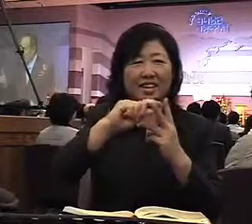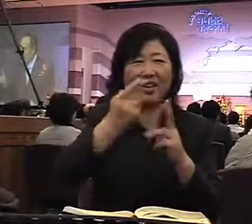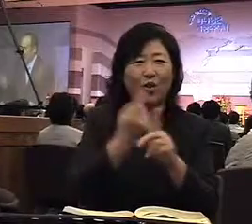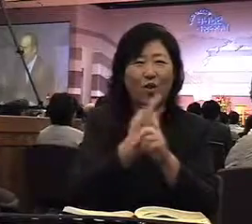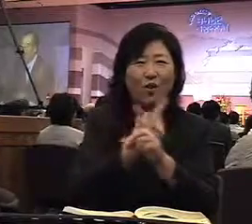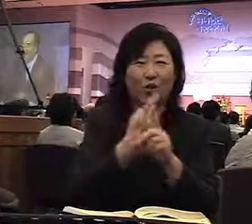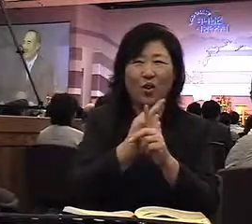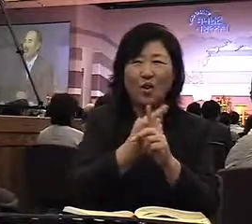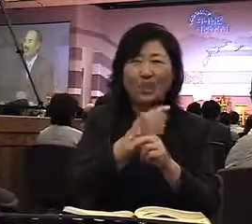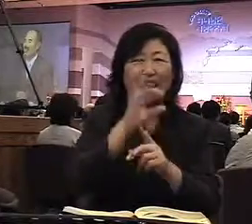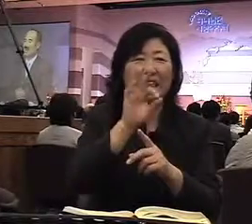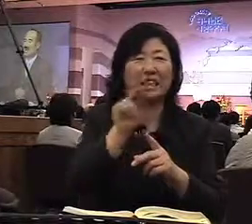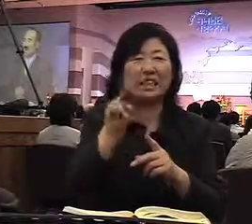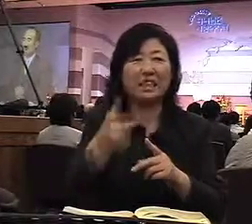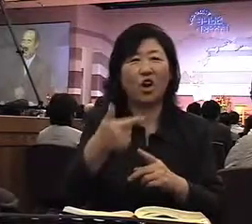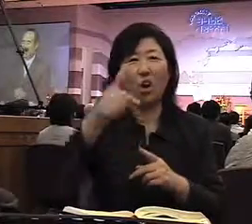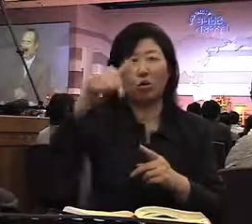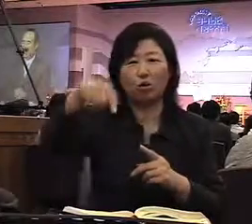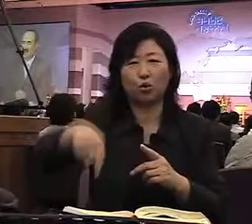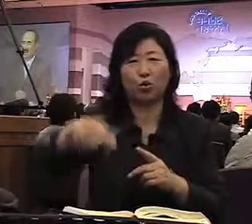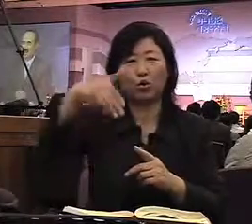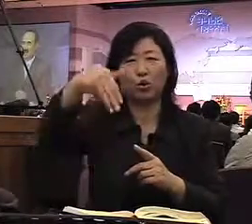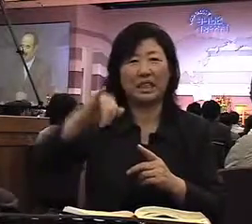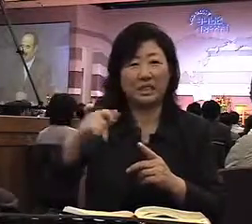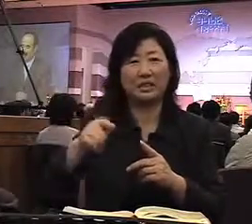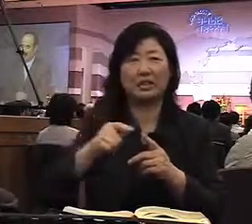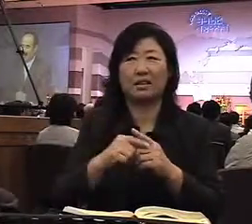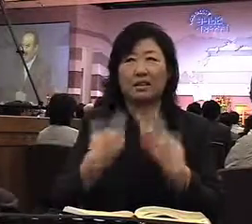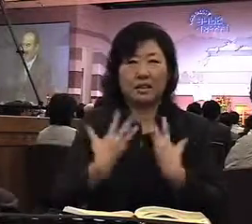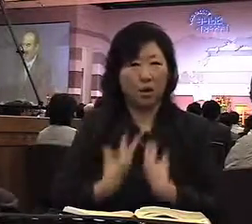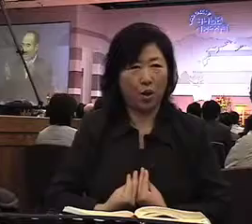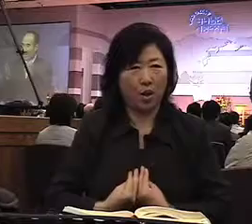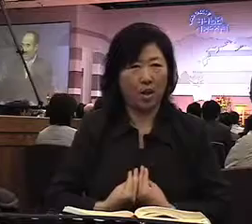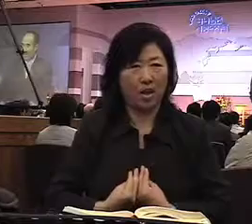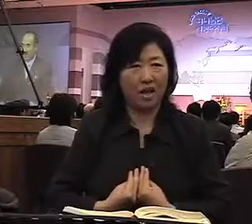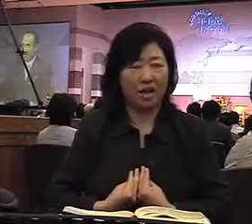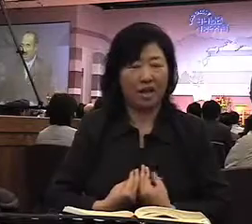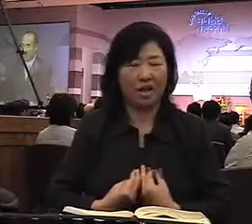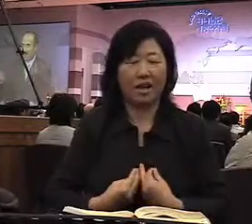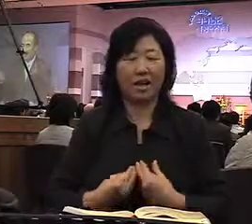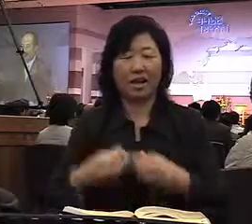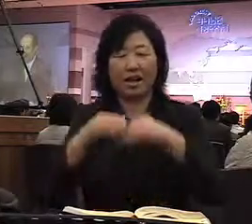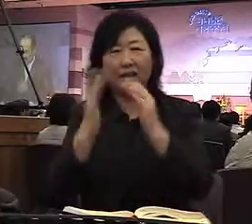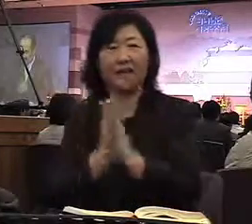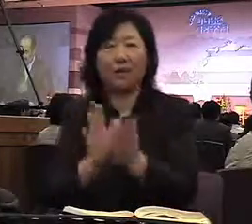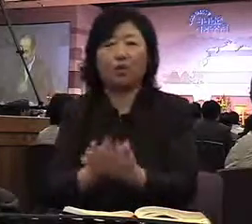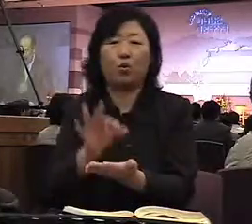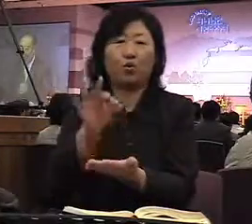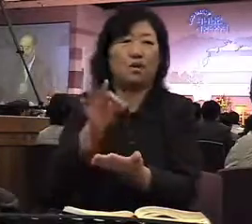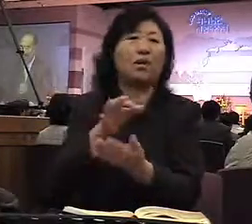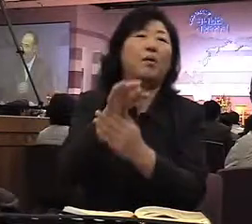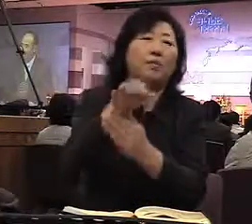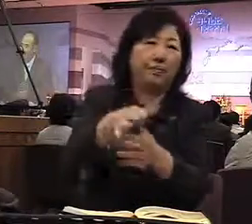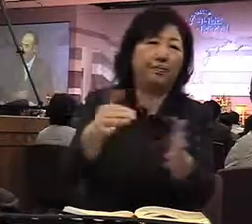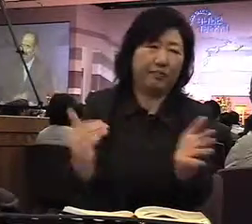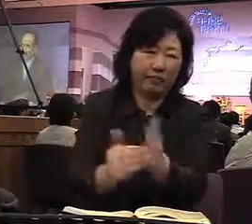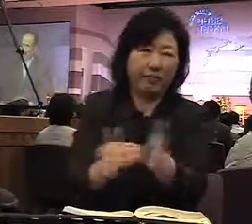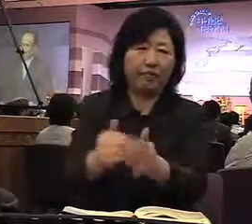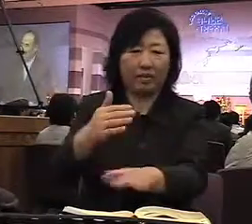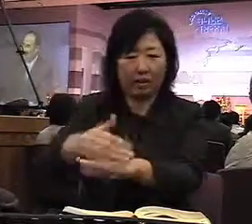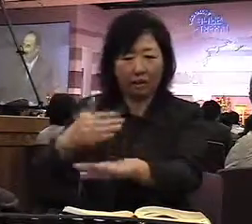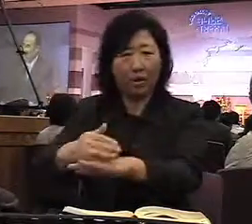영구치입니다. 얼마나 절망했겠습니까? 근데 제가요 돈을 다 지불하고 고맙다고 왔습니다. 제가 올